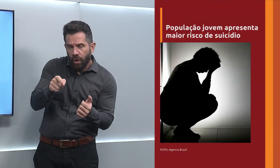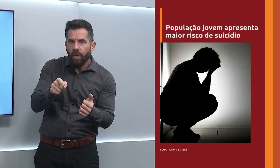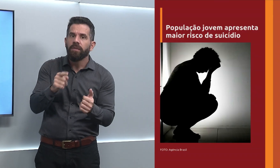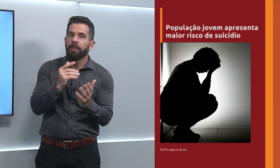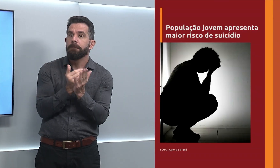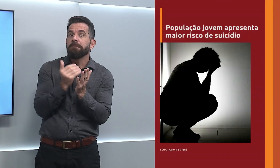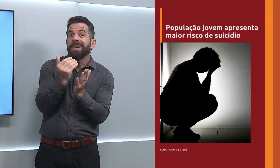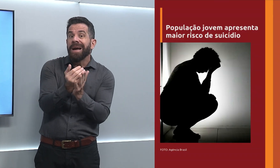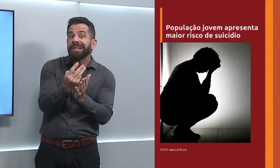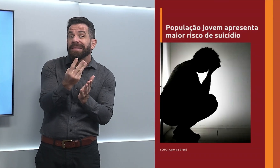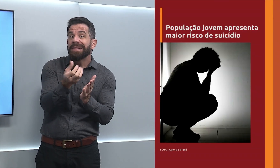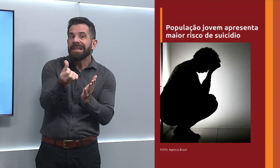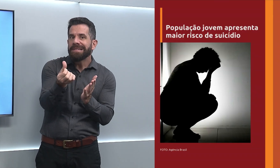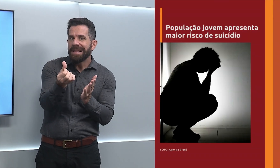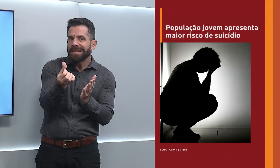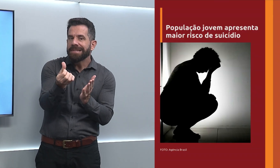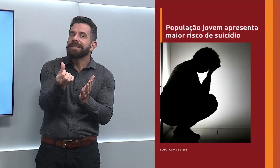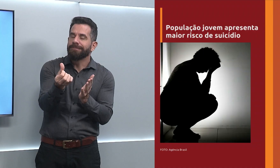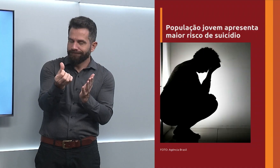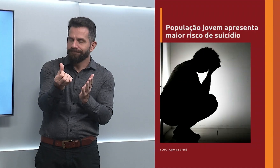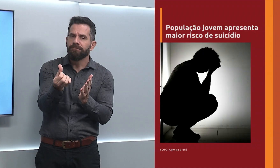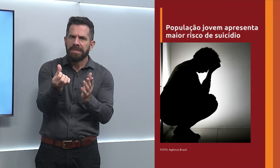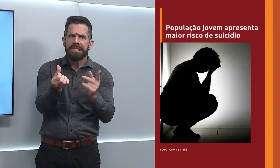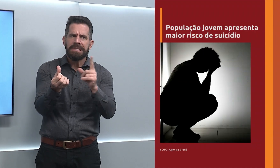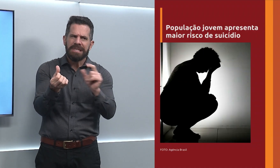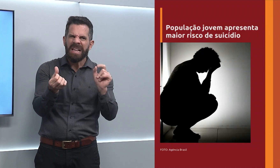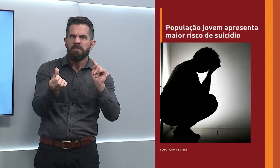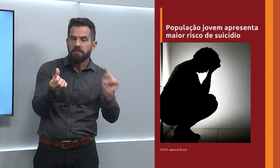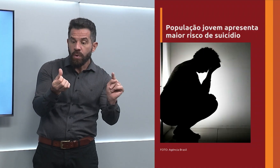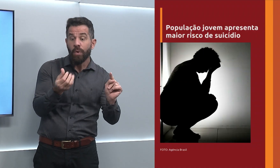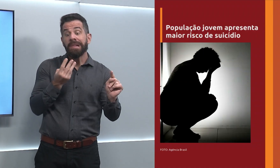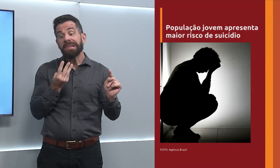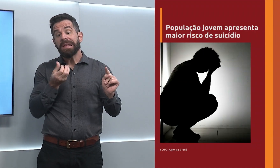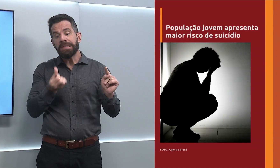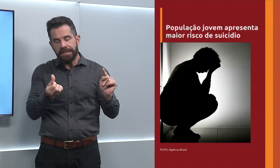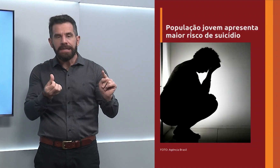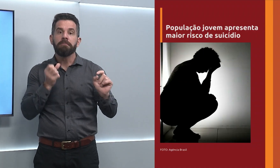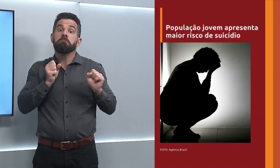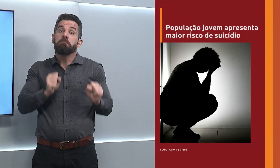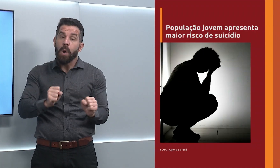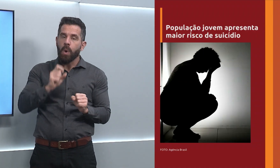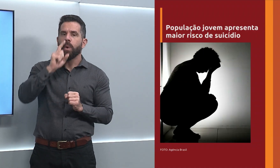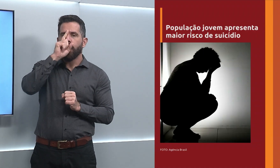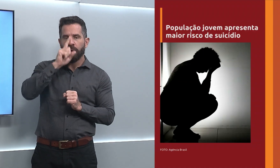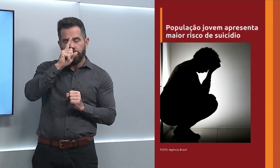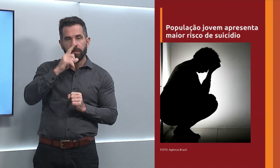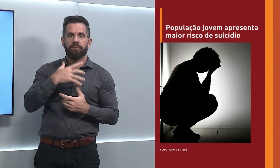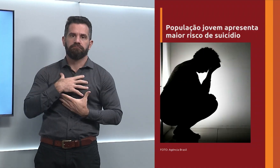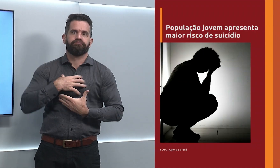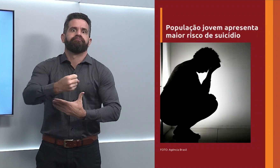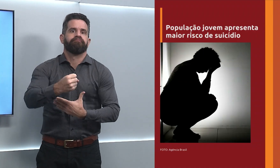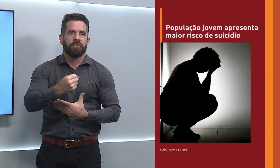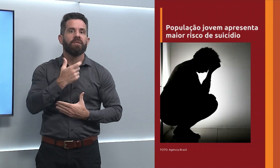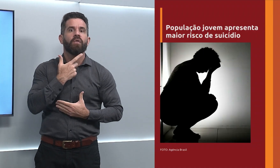para 36 a cada 100.000. Esses dados são do segundo informe epidemiológico